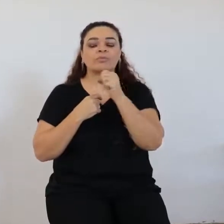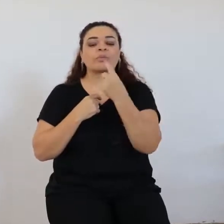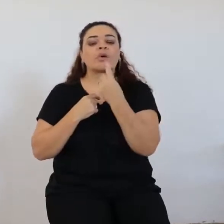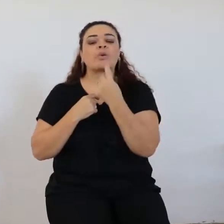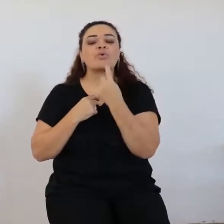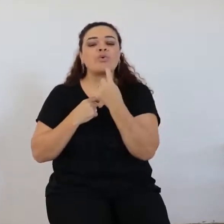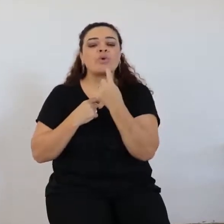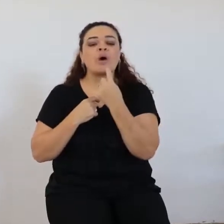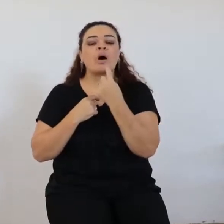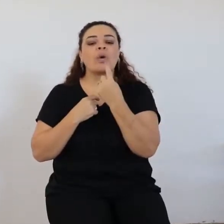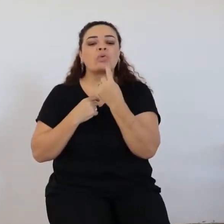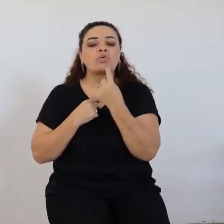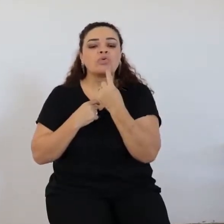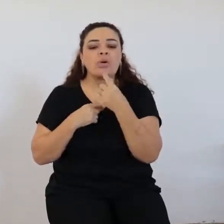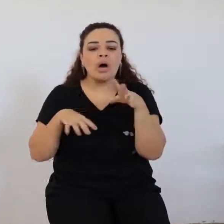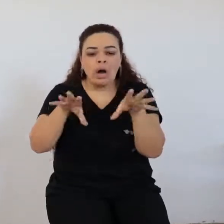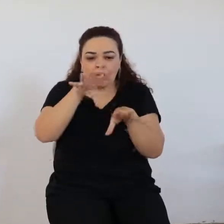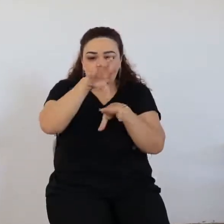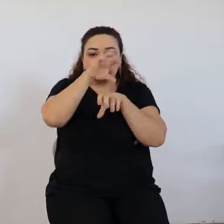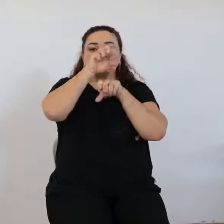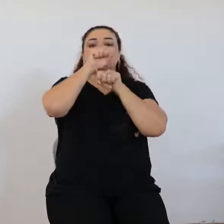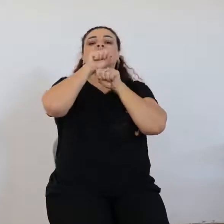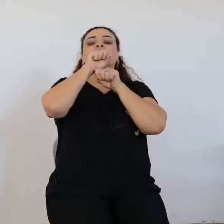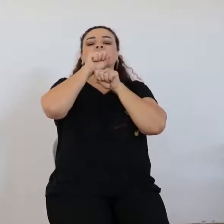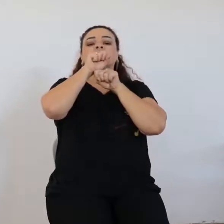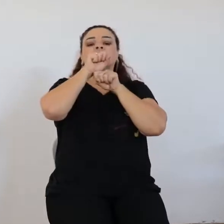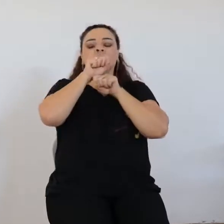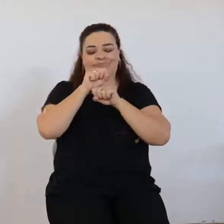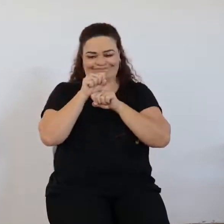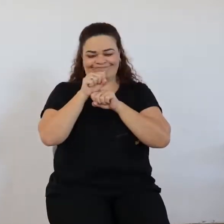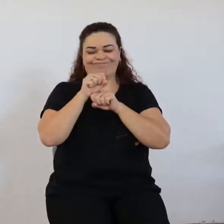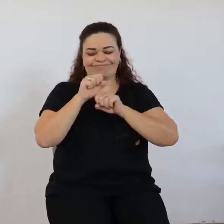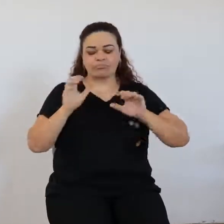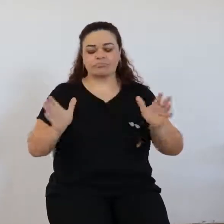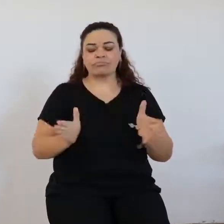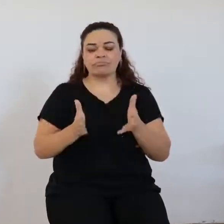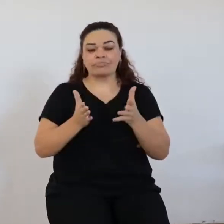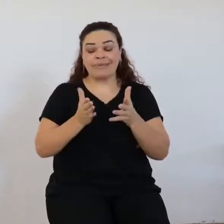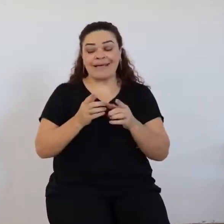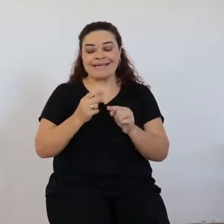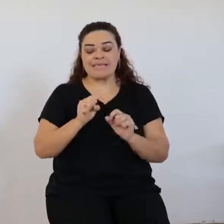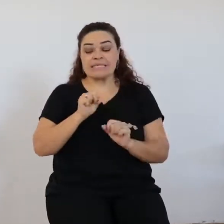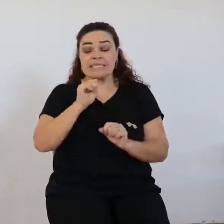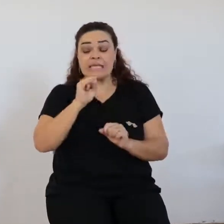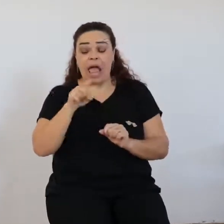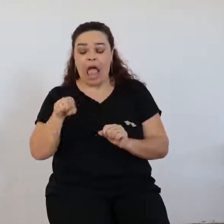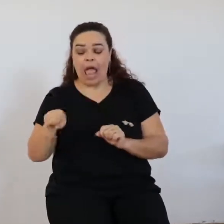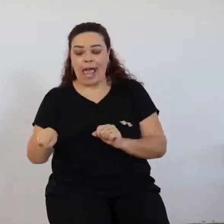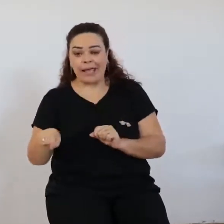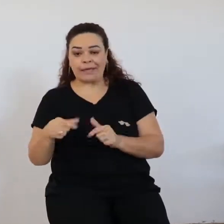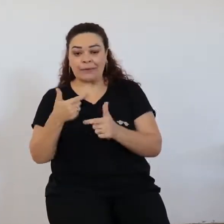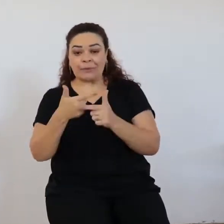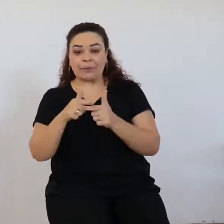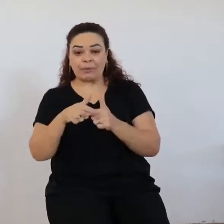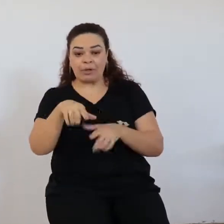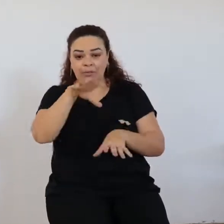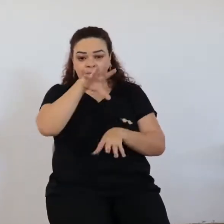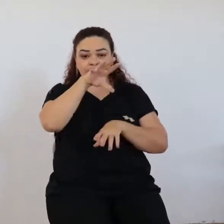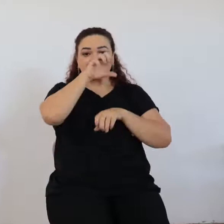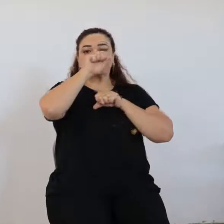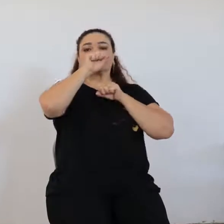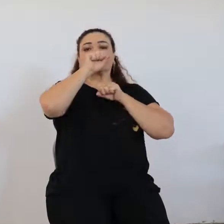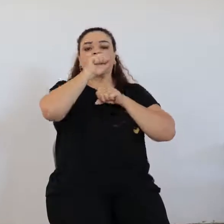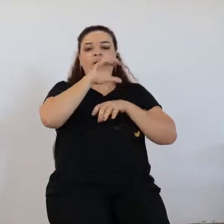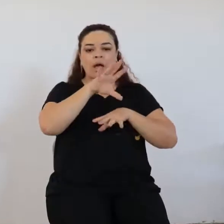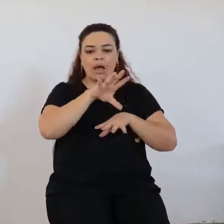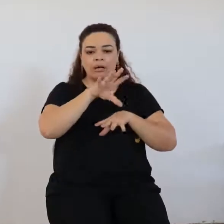eu uso para respirar. Então, influencia. Se a criança não respira bem, ela pode ter um problema de fala,